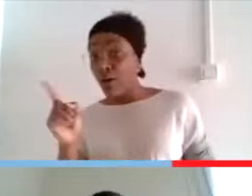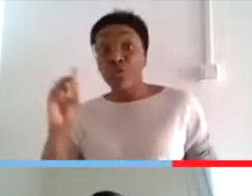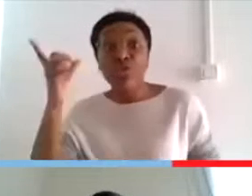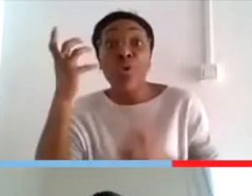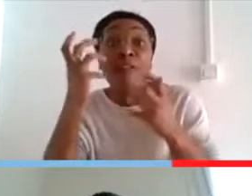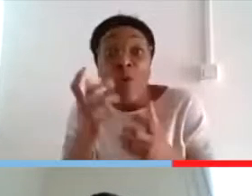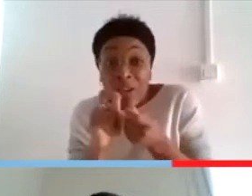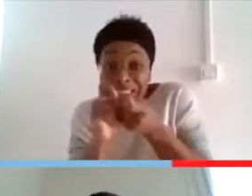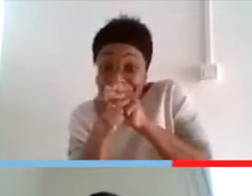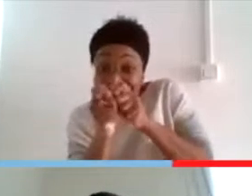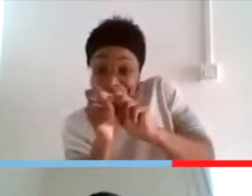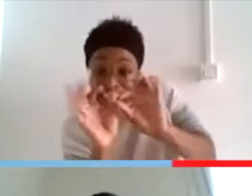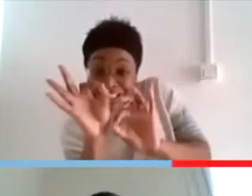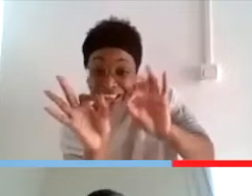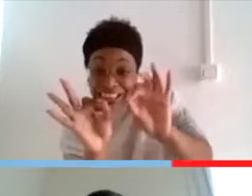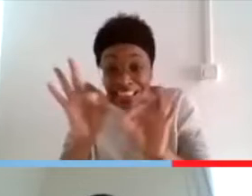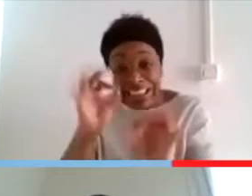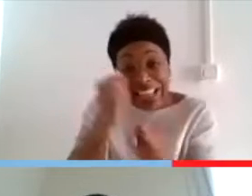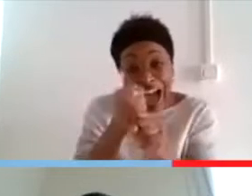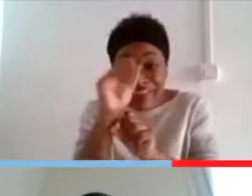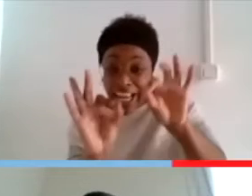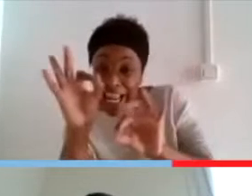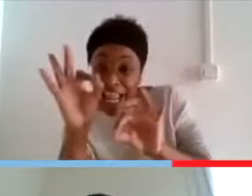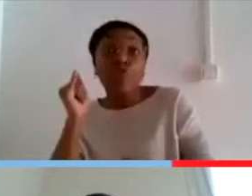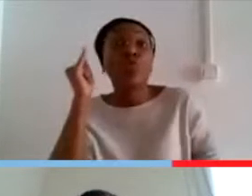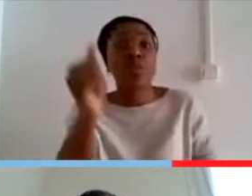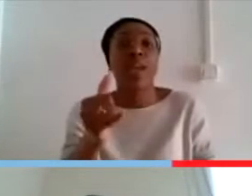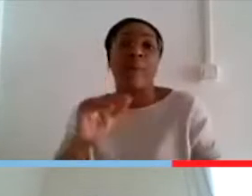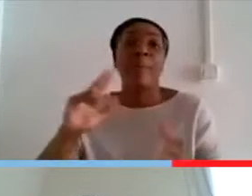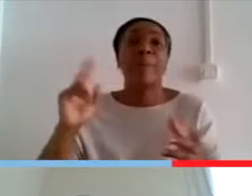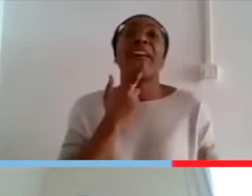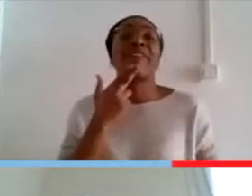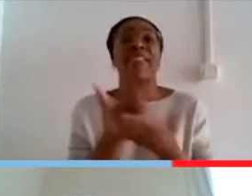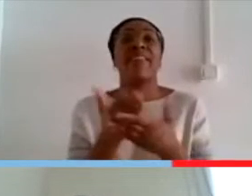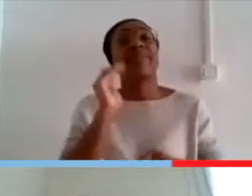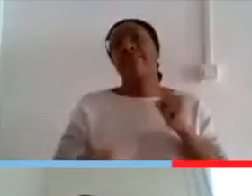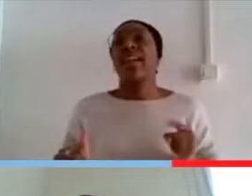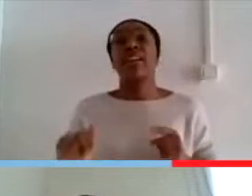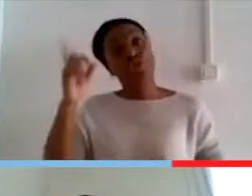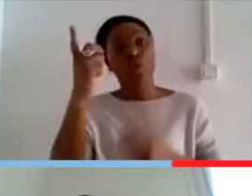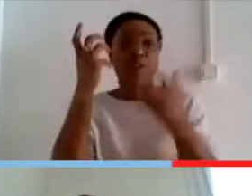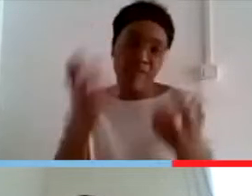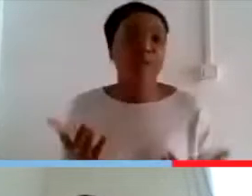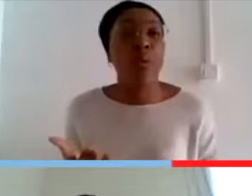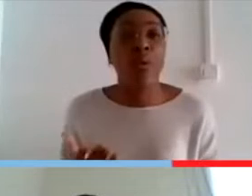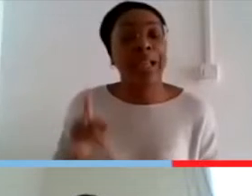C'est l'œuvre du Saint-Esprit. Et gloire à Dieu pour cela. Nous avons cette assurance-là que